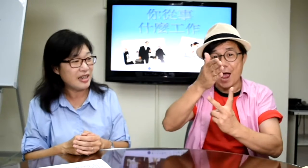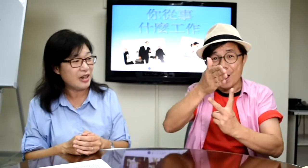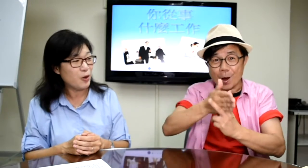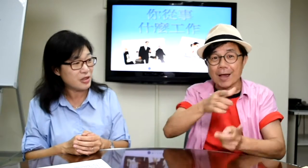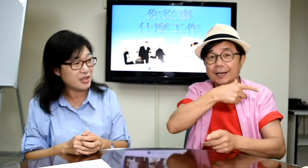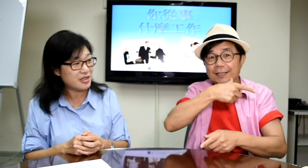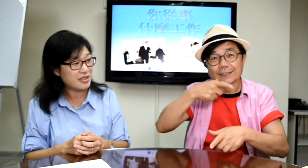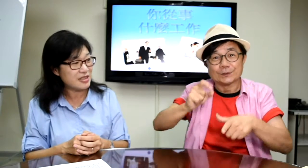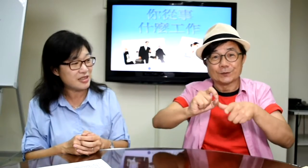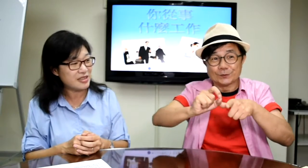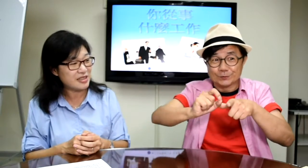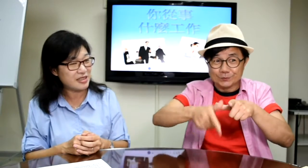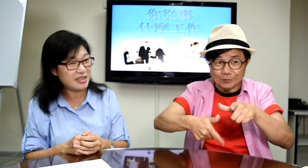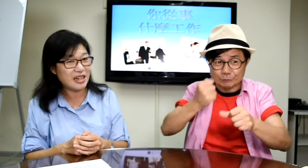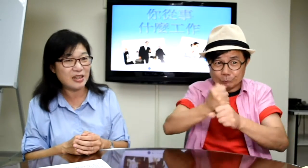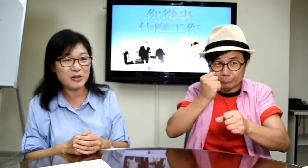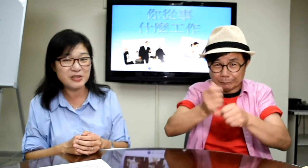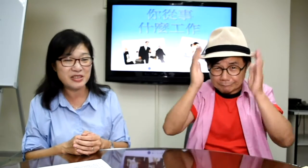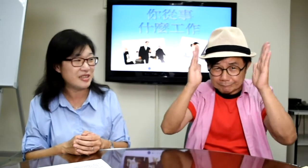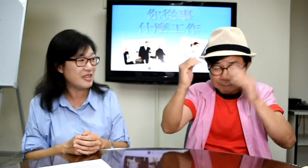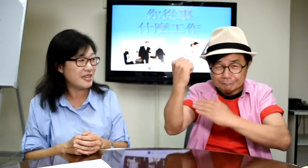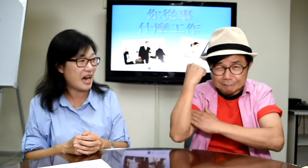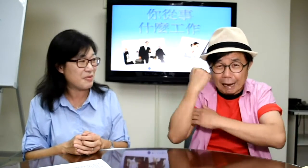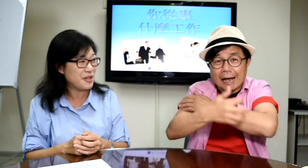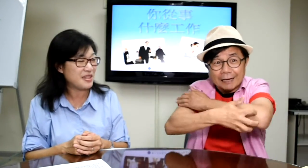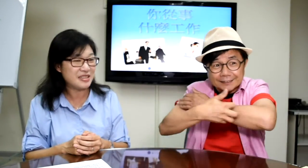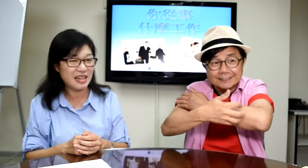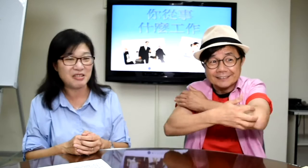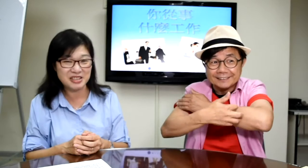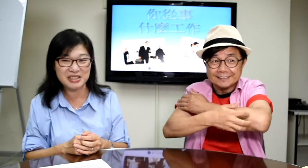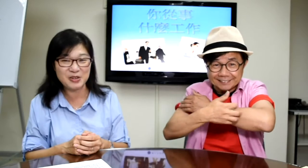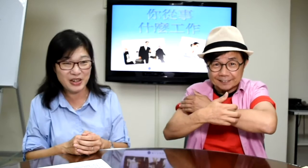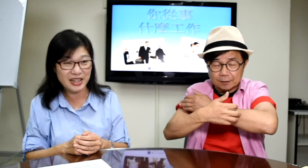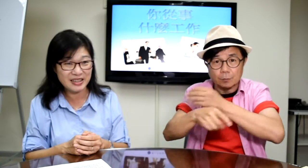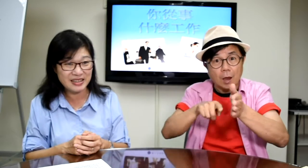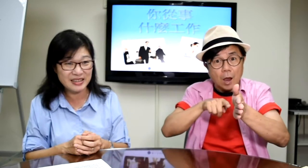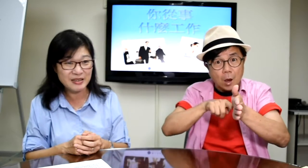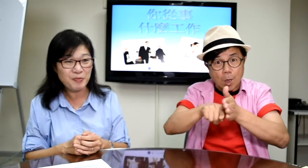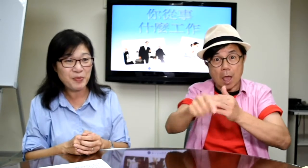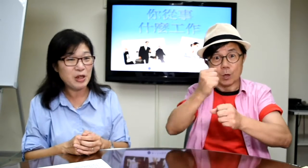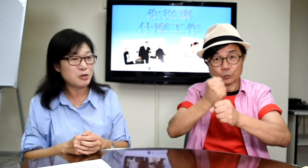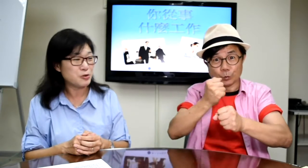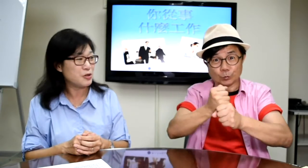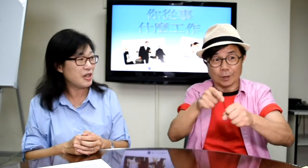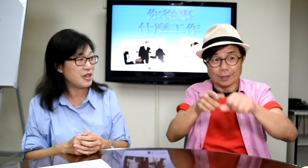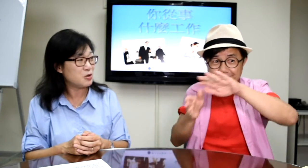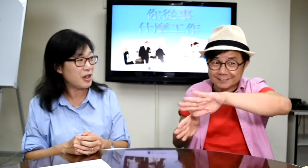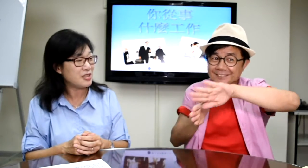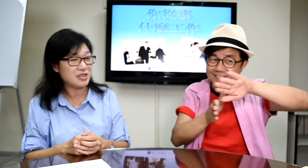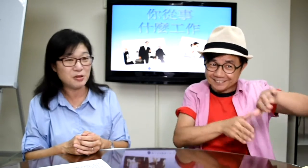或者是私人公司打拼的小职员呢？除了专职工作